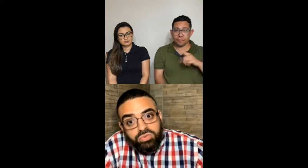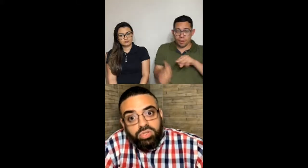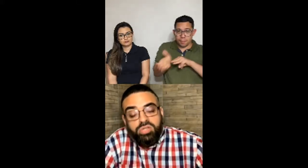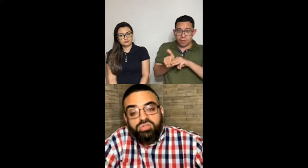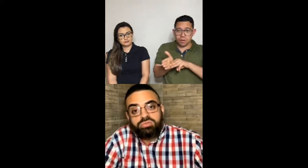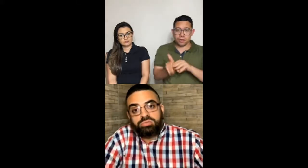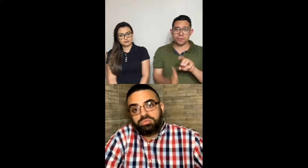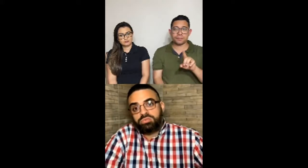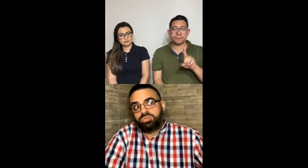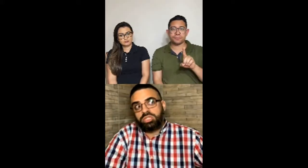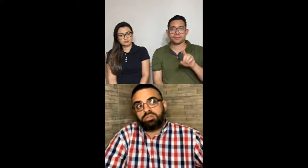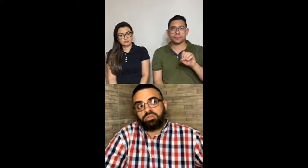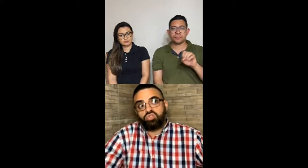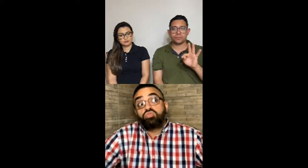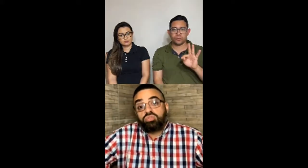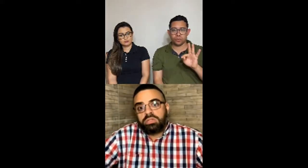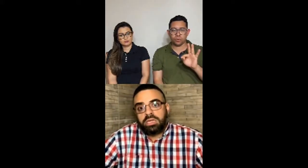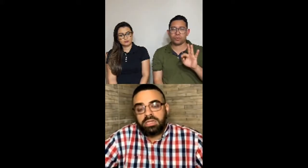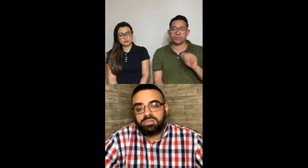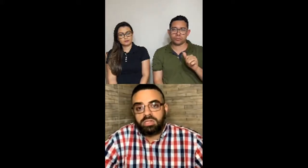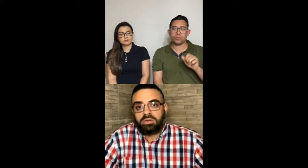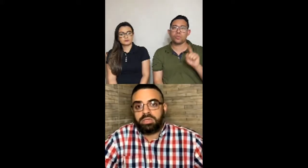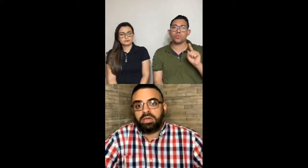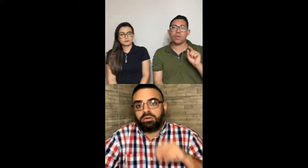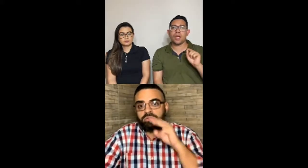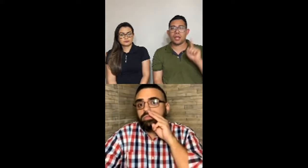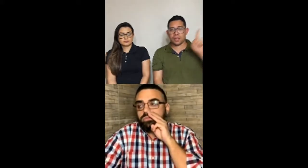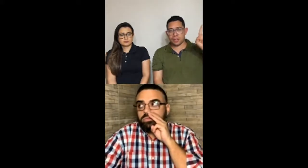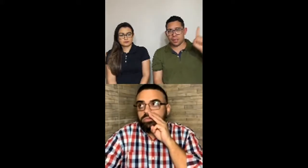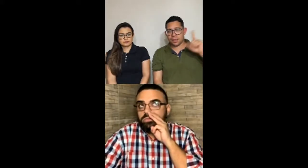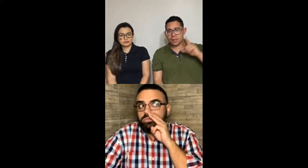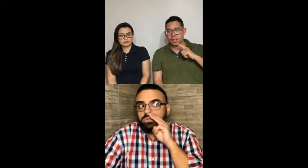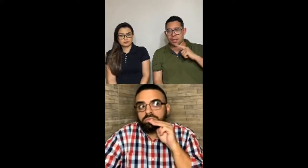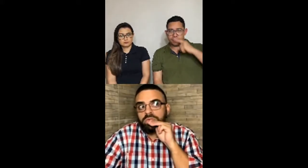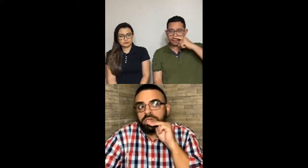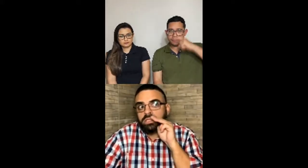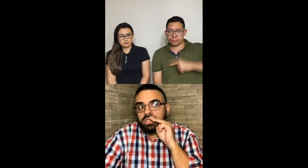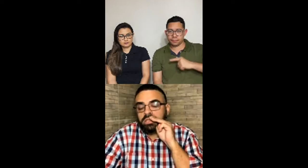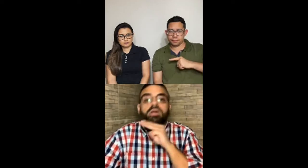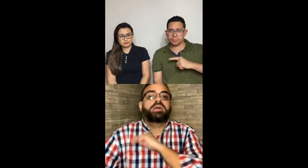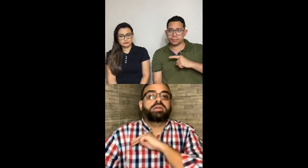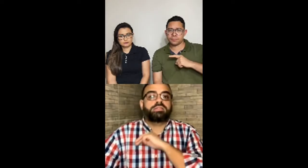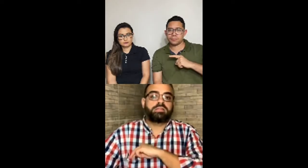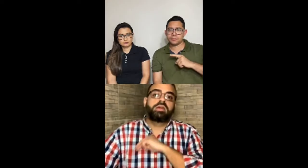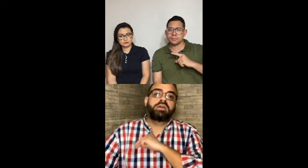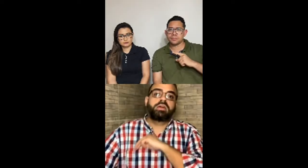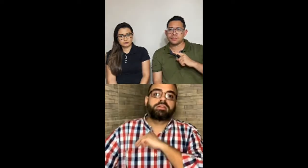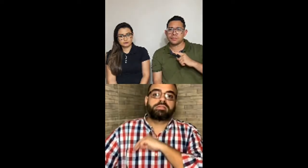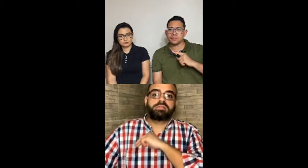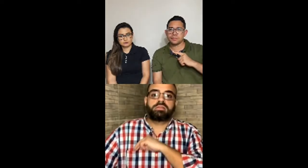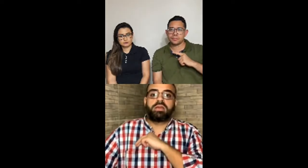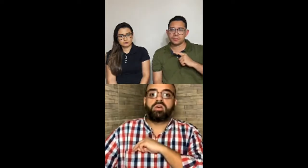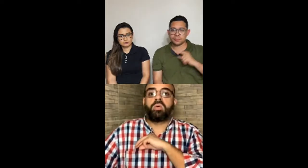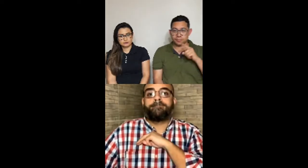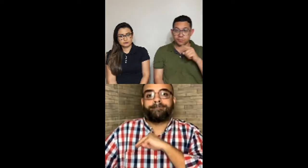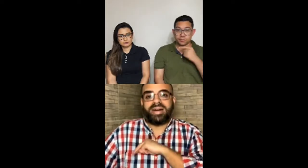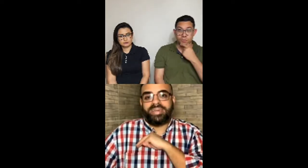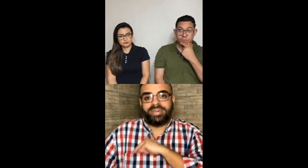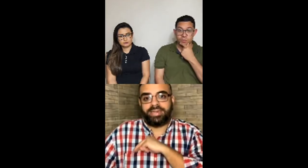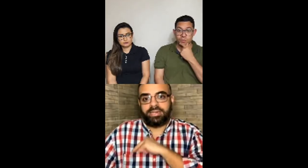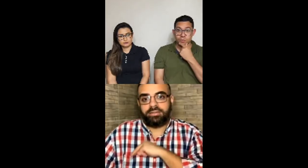sobre metodologia do DOT no campo? No país vizinho, aconteceu do nosso diretor surdo internacional, que é